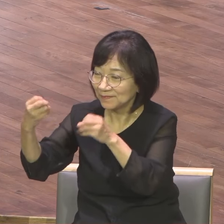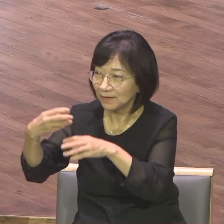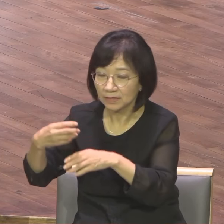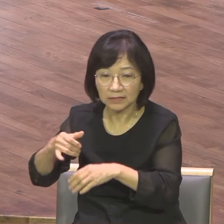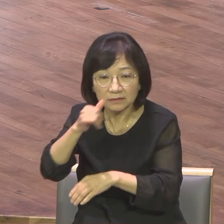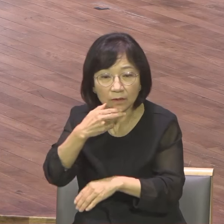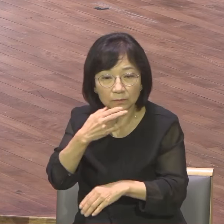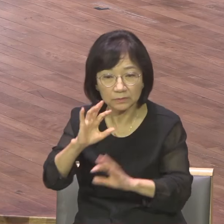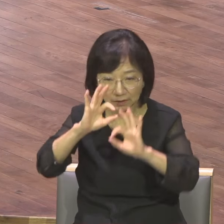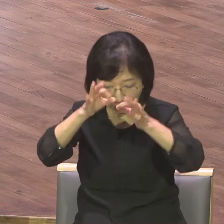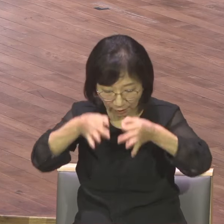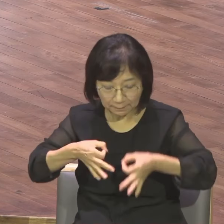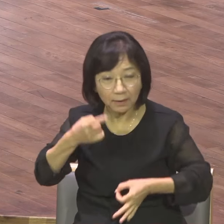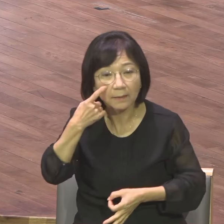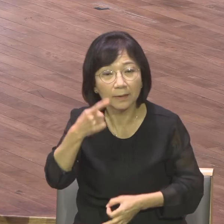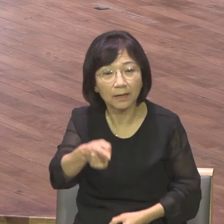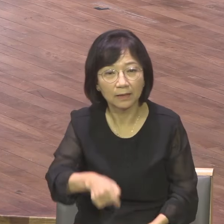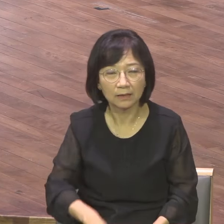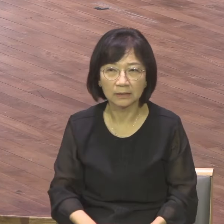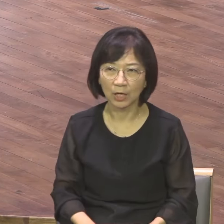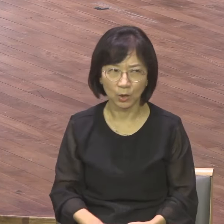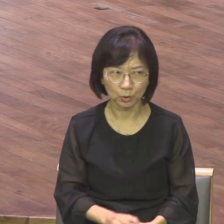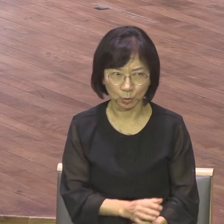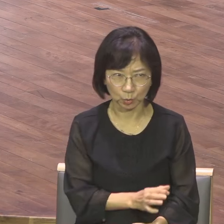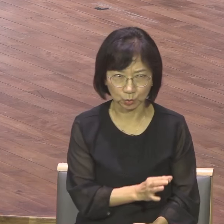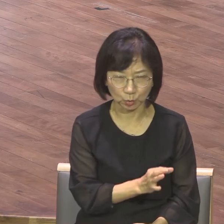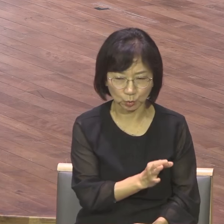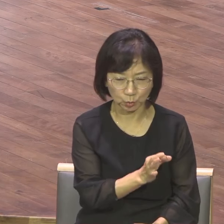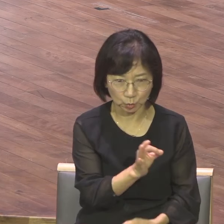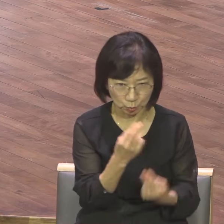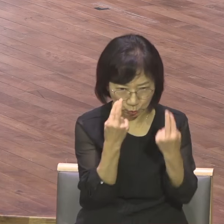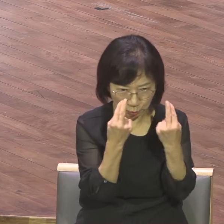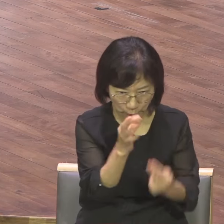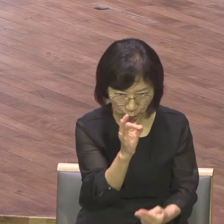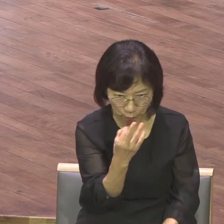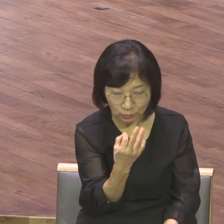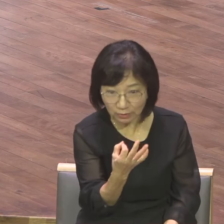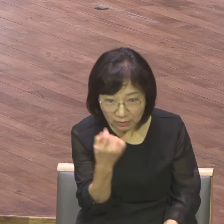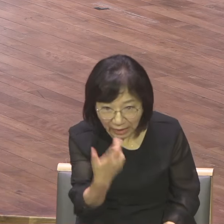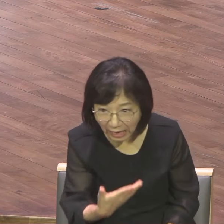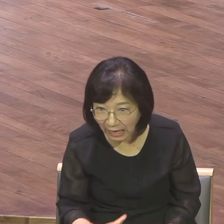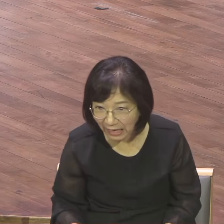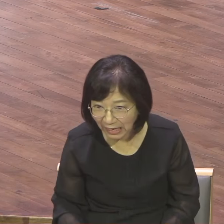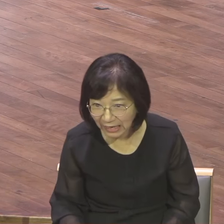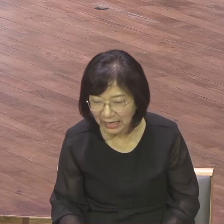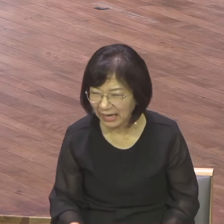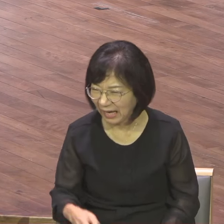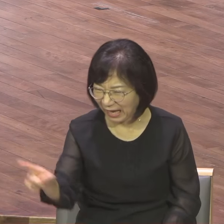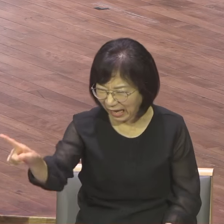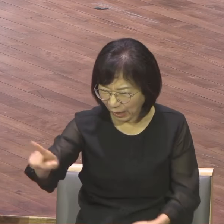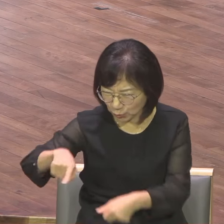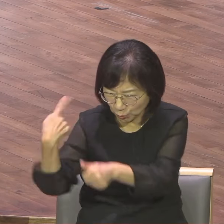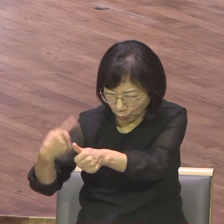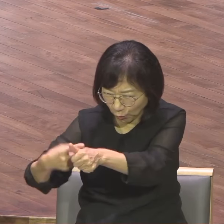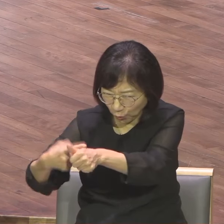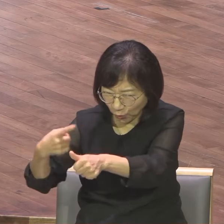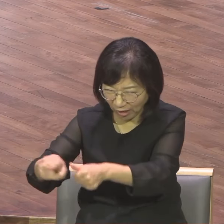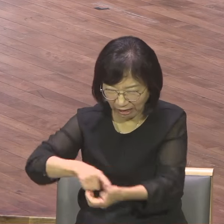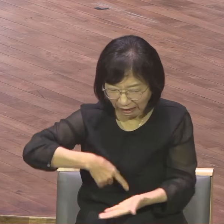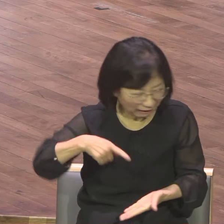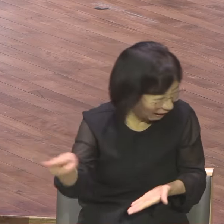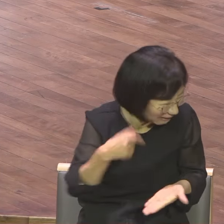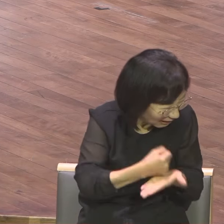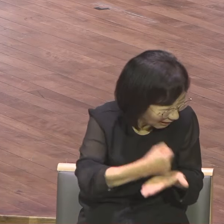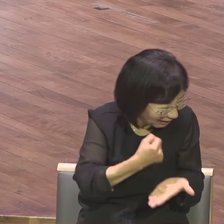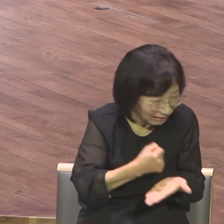맨날 내내 돈. 그래 삽니까? 이 사람 저 사람 욕하고 변명하고 이렇게 형보고